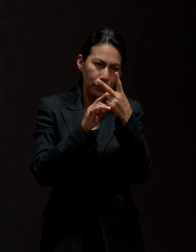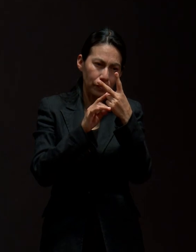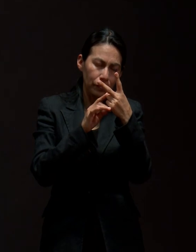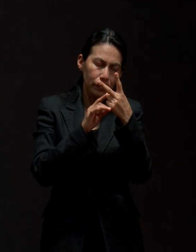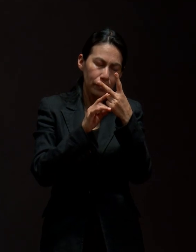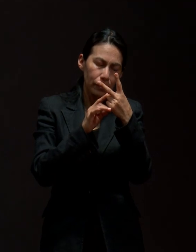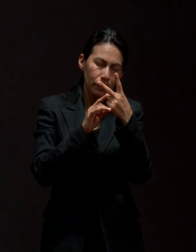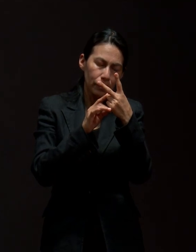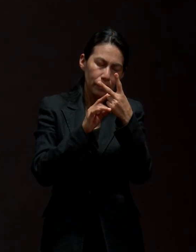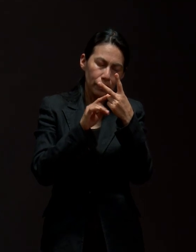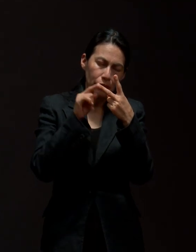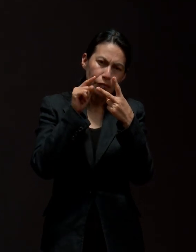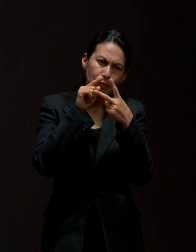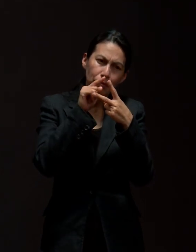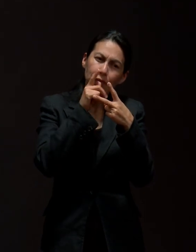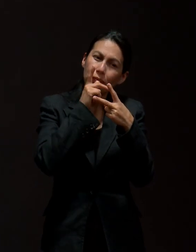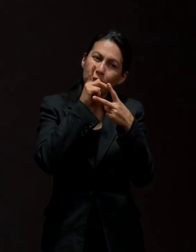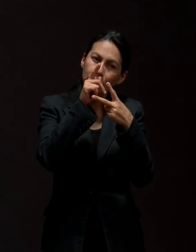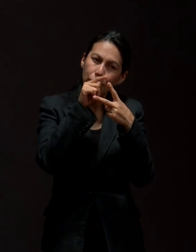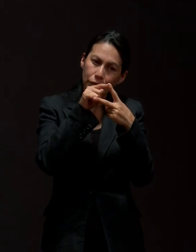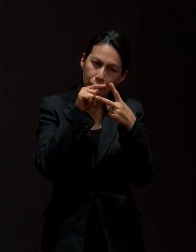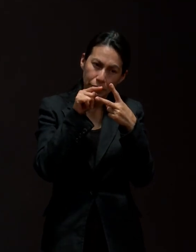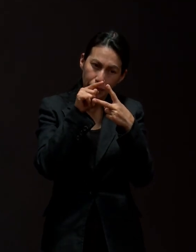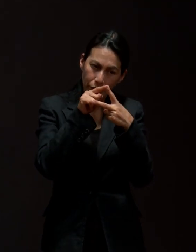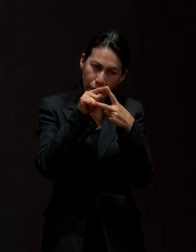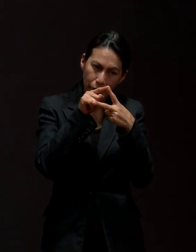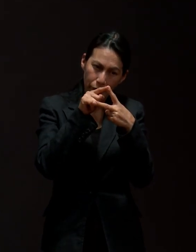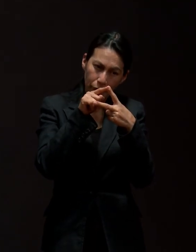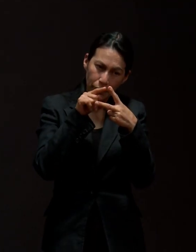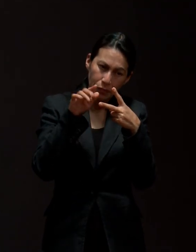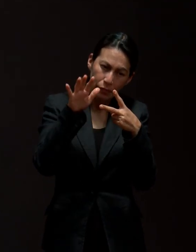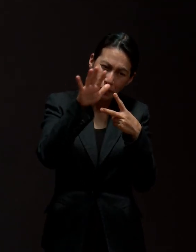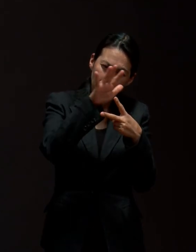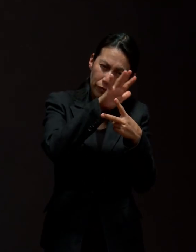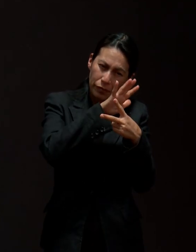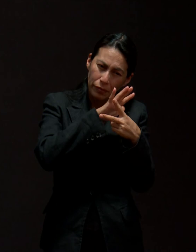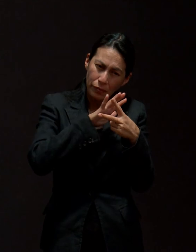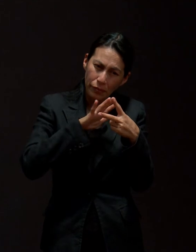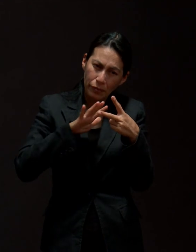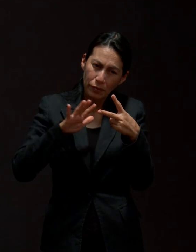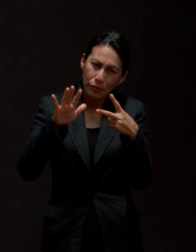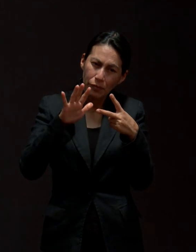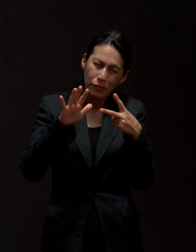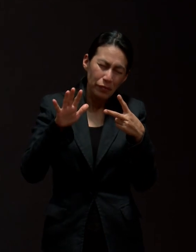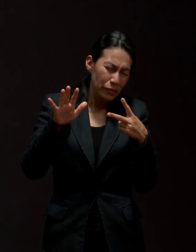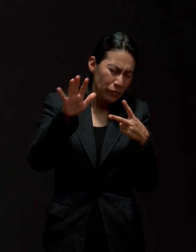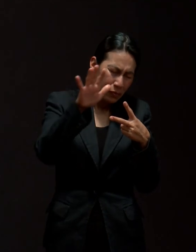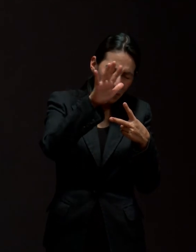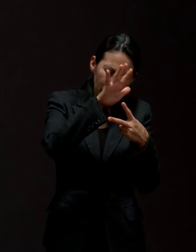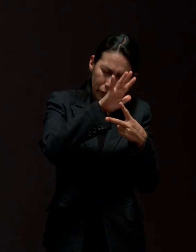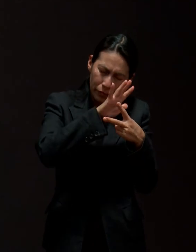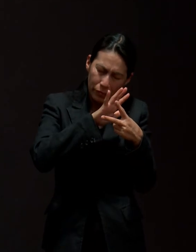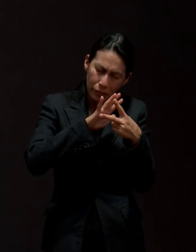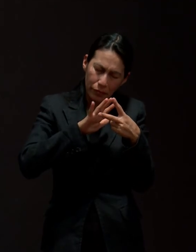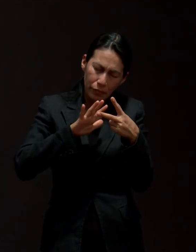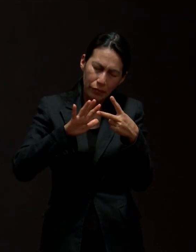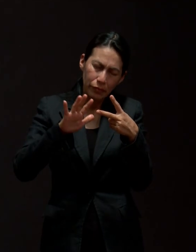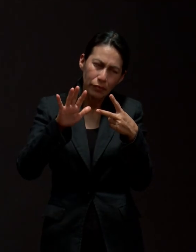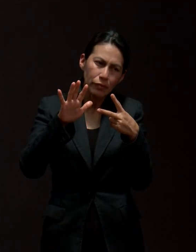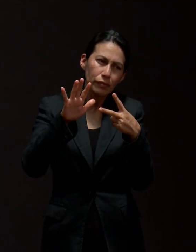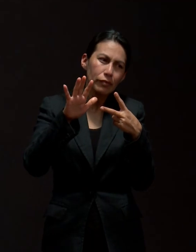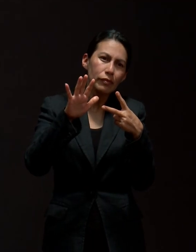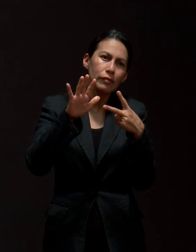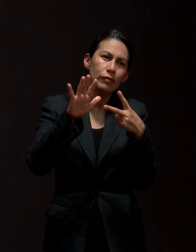palabra y una frase. Todo, todo, todo, todo es